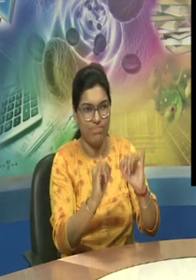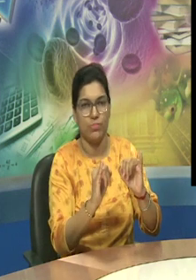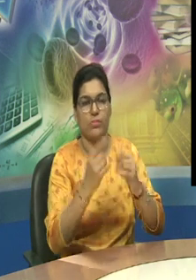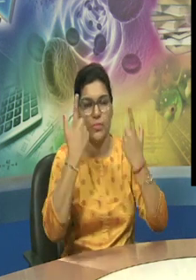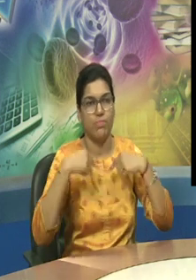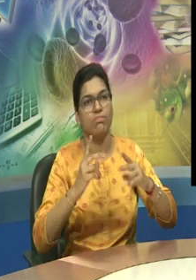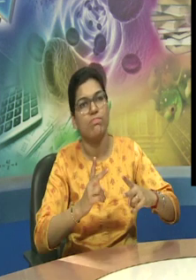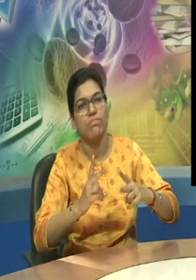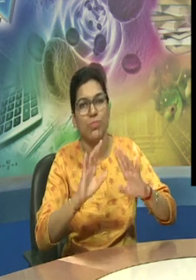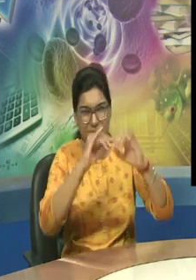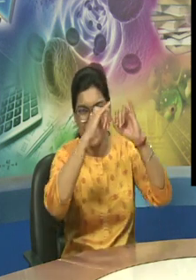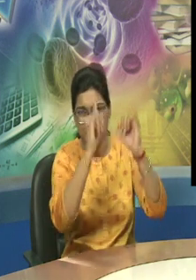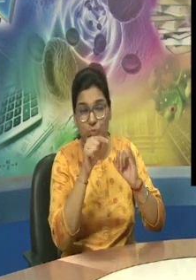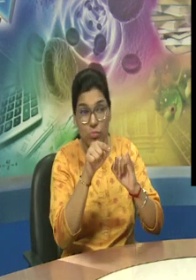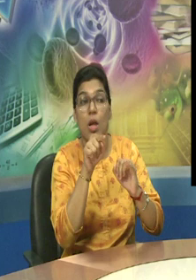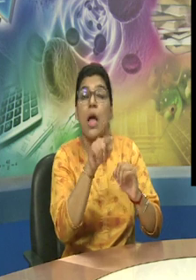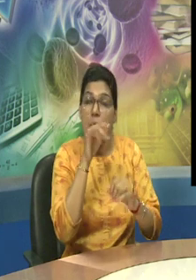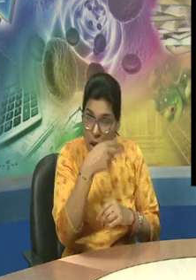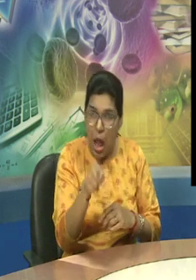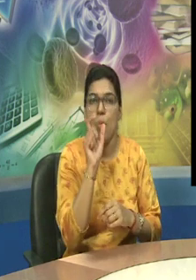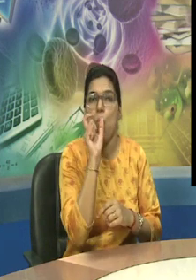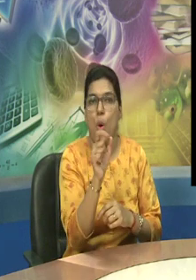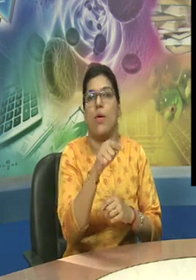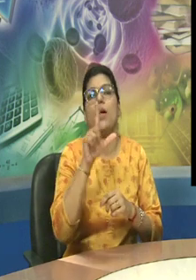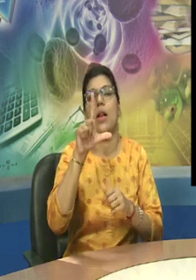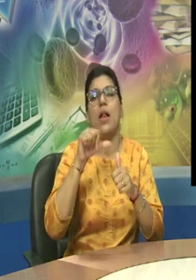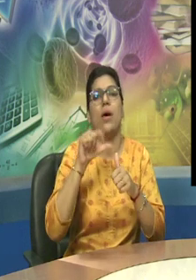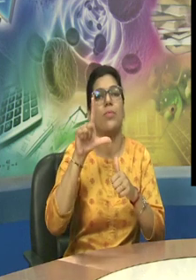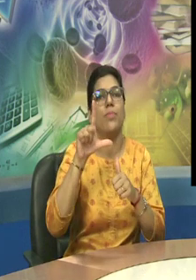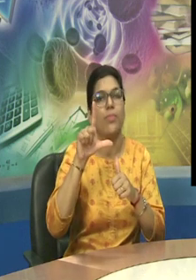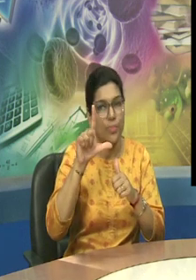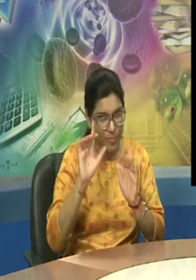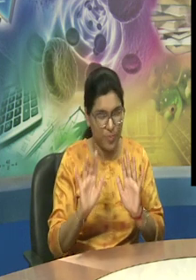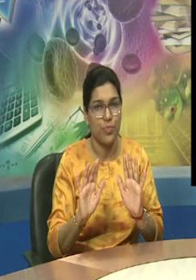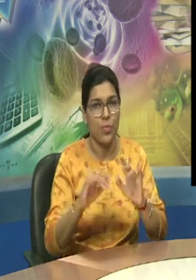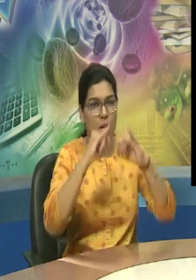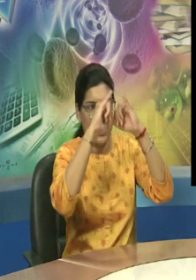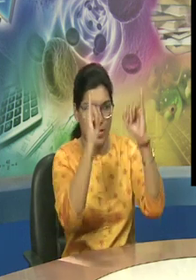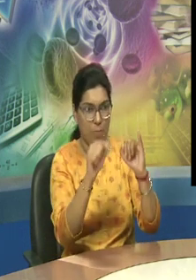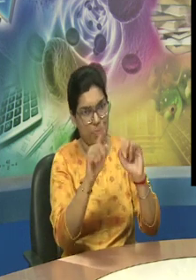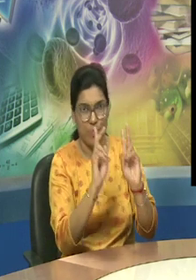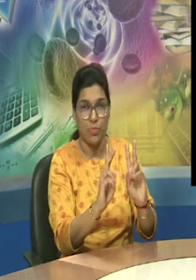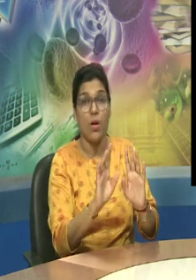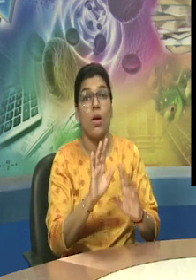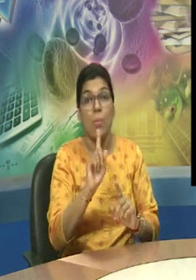निराकार ईश्वर और लाली शब्द का प्रयोग